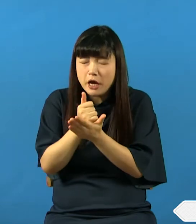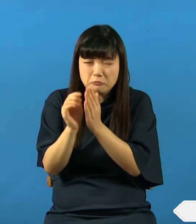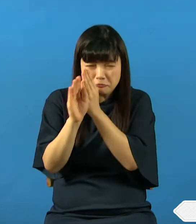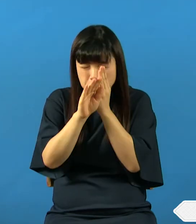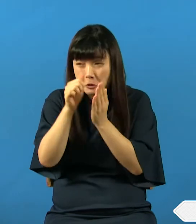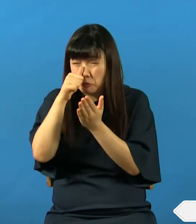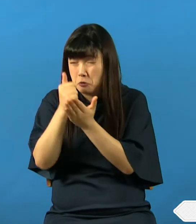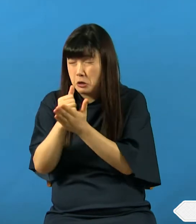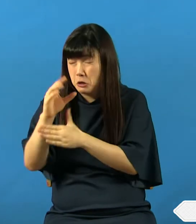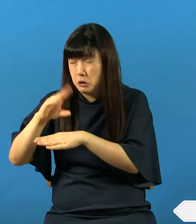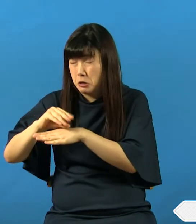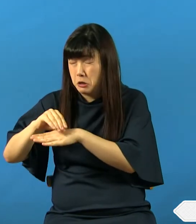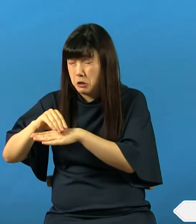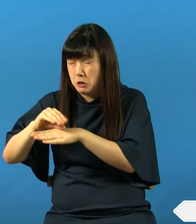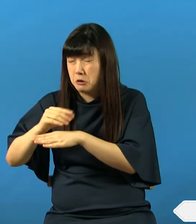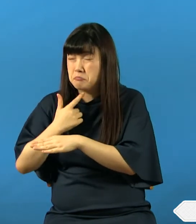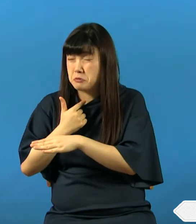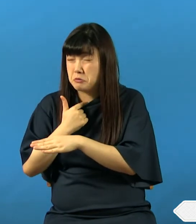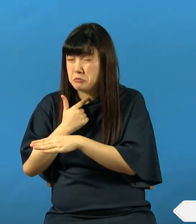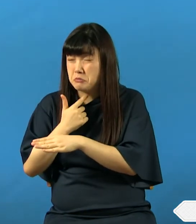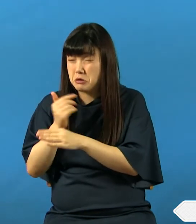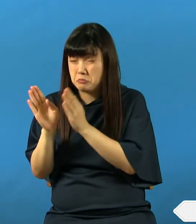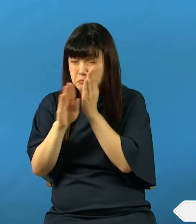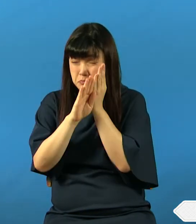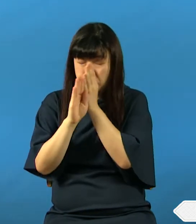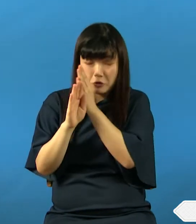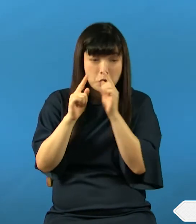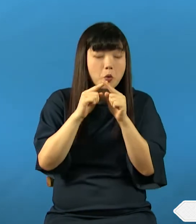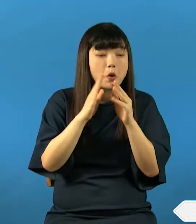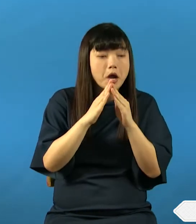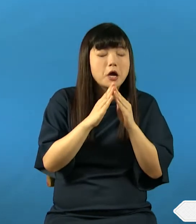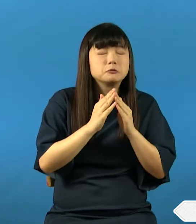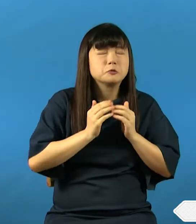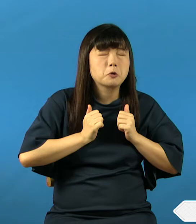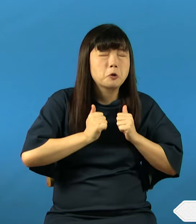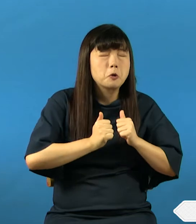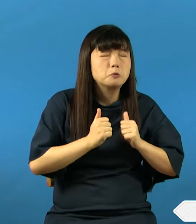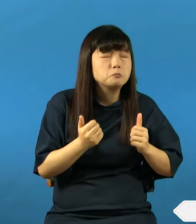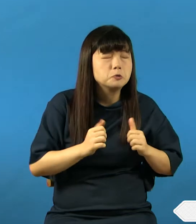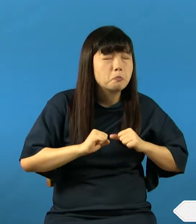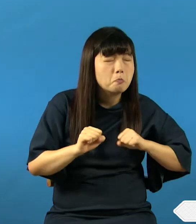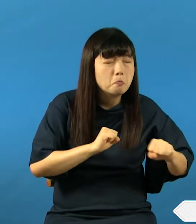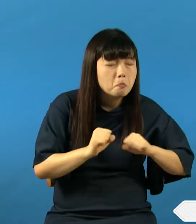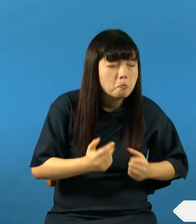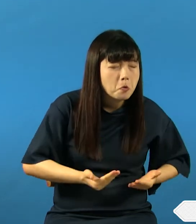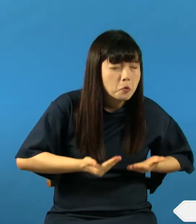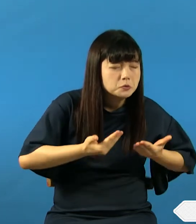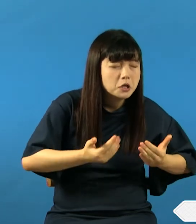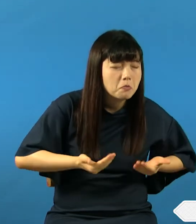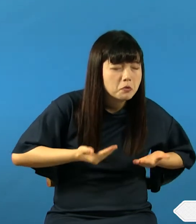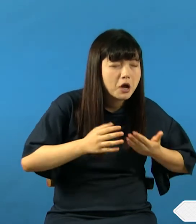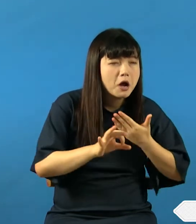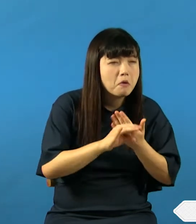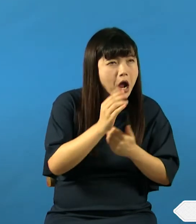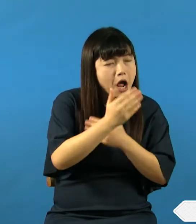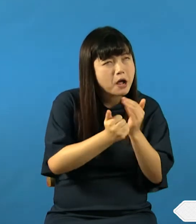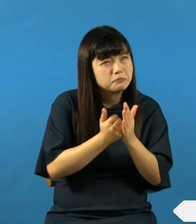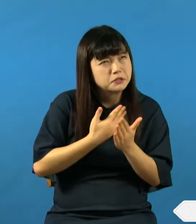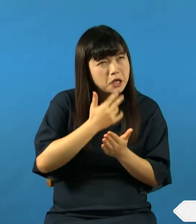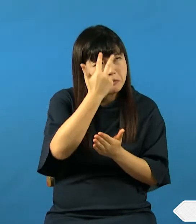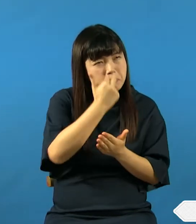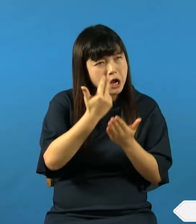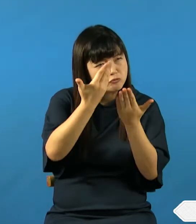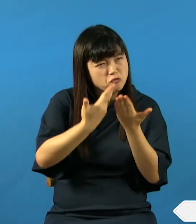세상에서는 이런 죄 저런 죄 지으니까 교회 와서라도 좀 좋은 일 많이 하면 하나님이 좀 봐주시겠지.